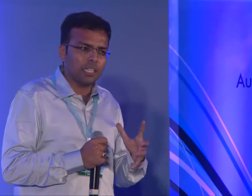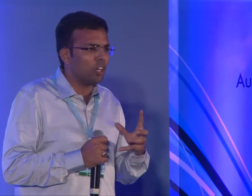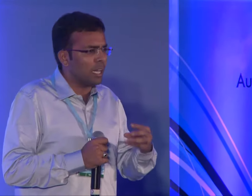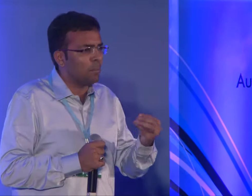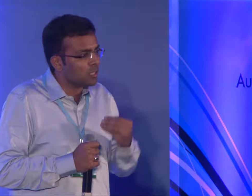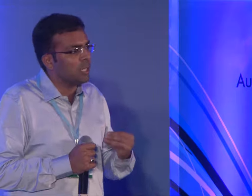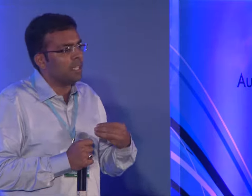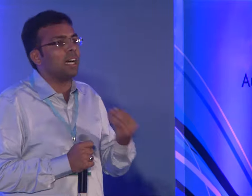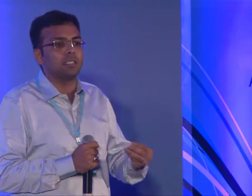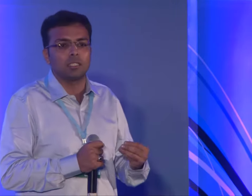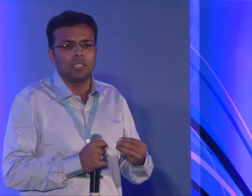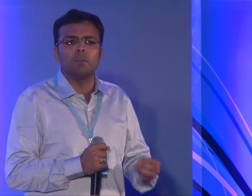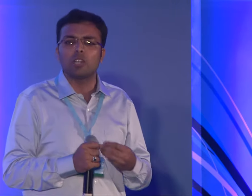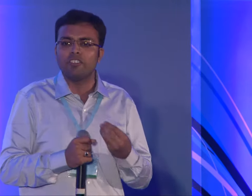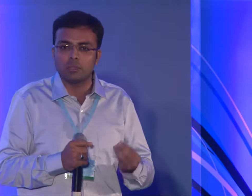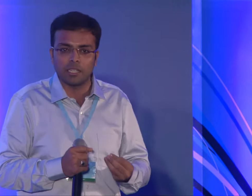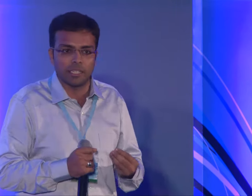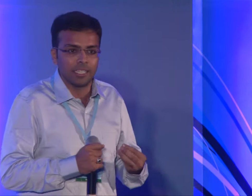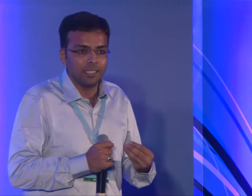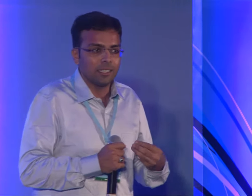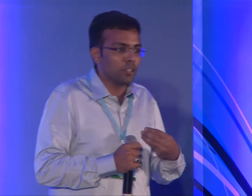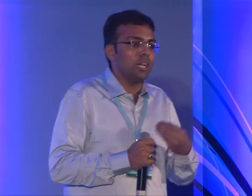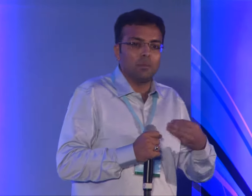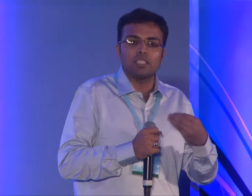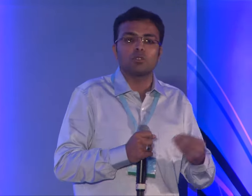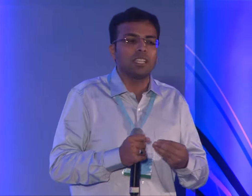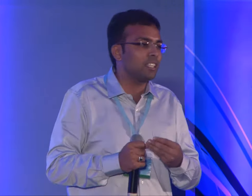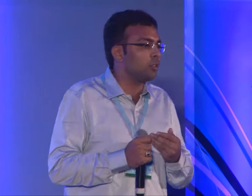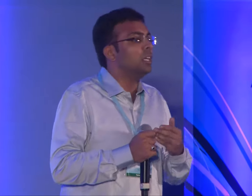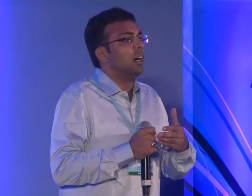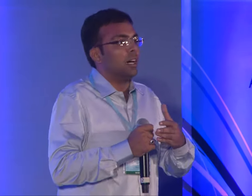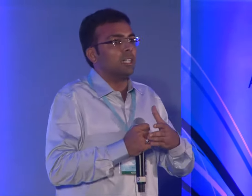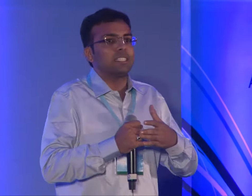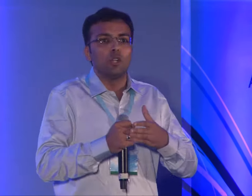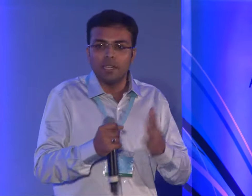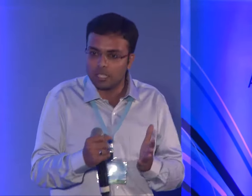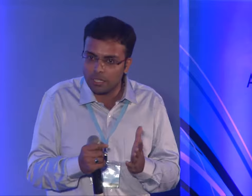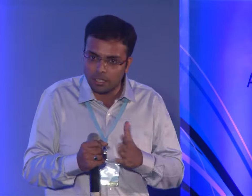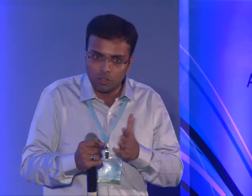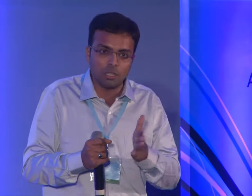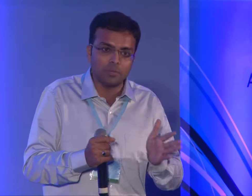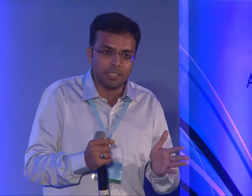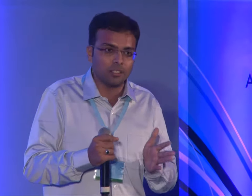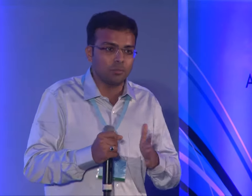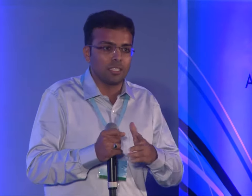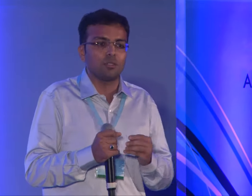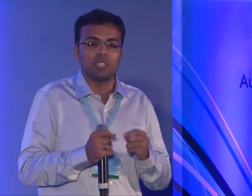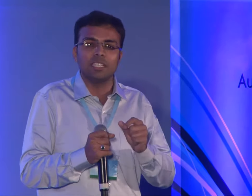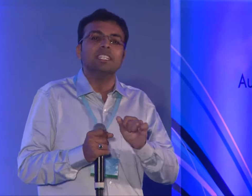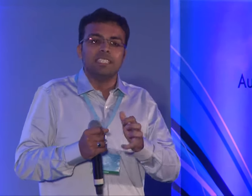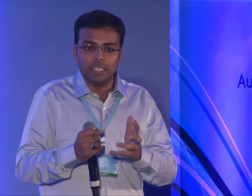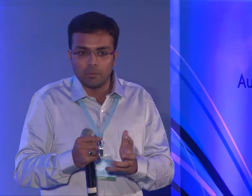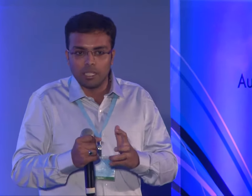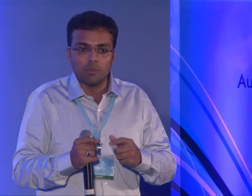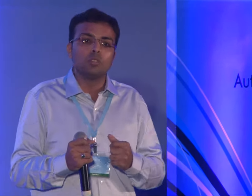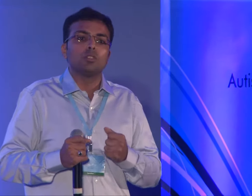दौरान ऐसे ही किया। और पर्सनली भी ये आंसर हमको काफ़ी इंस्पायर कर गया, क्योंकि हम ऐसा सोचते हैं कि ये तो कोई भी डिसेबल लोग को हम देखते हैं तो हम ऐसा सोचते हैं